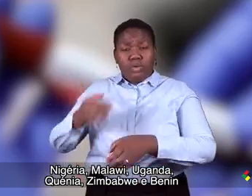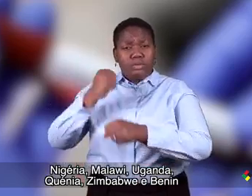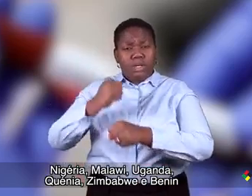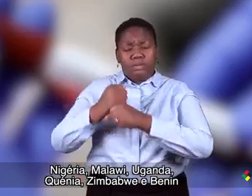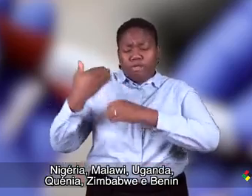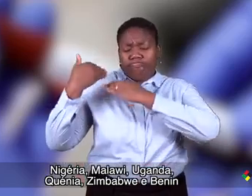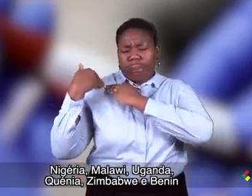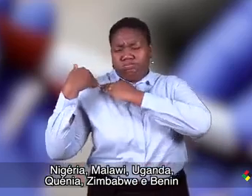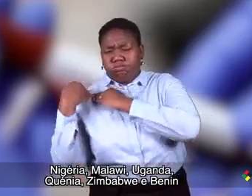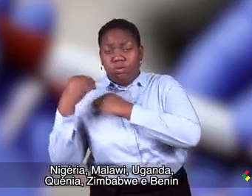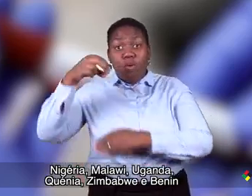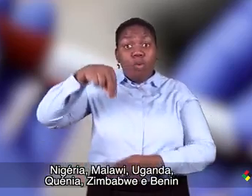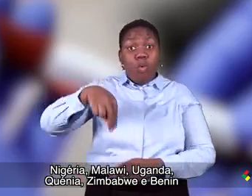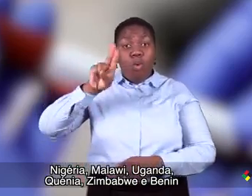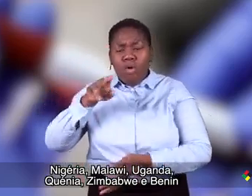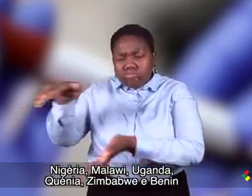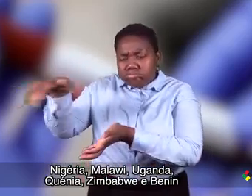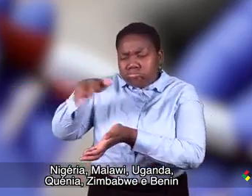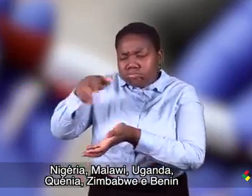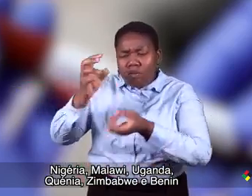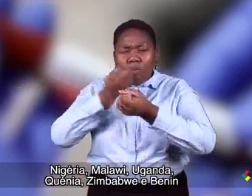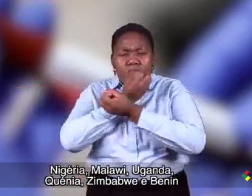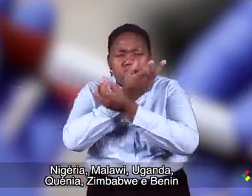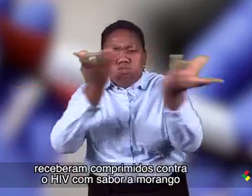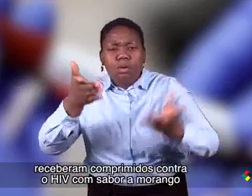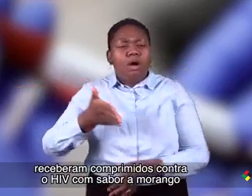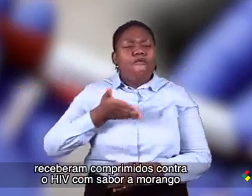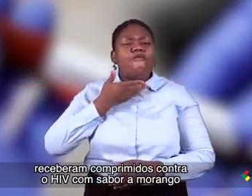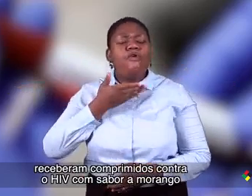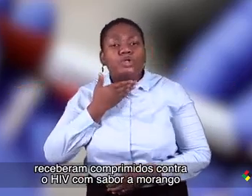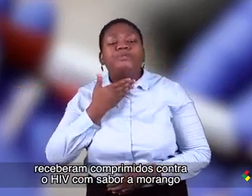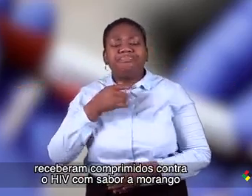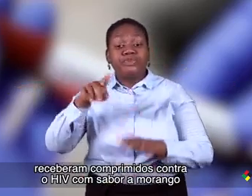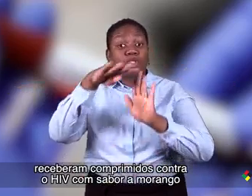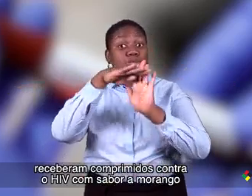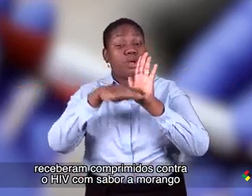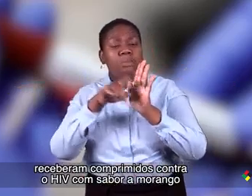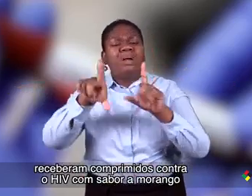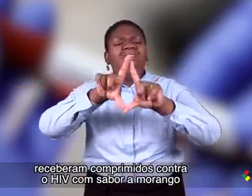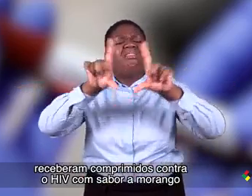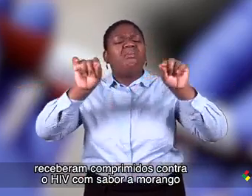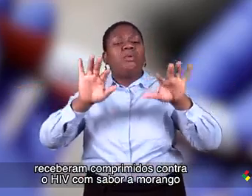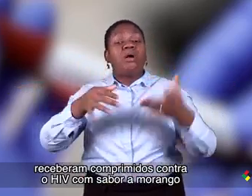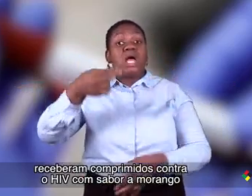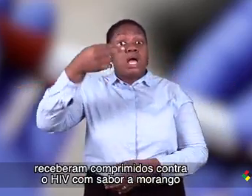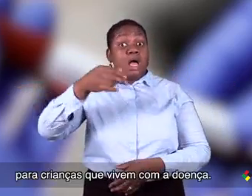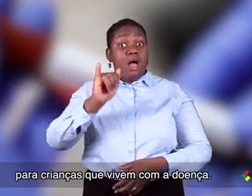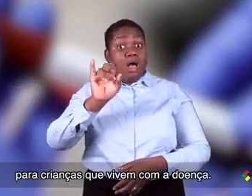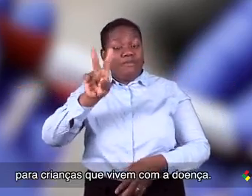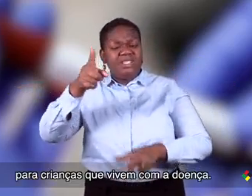Nigéria, Malawi, Uganda, Quênia, Zimbábue e Benin receberam comprimidos contra o HIV com sabor a morango para crianças